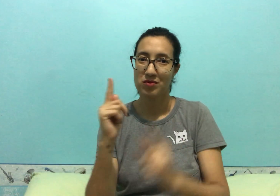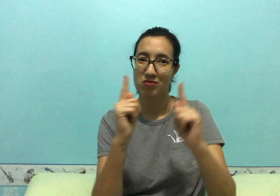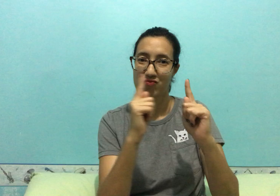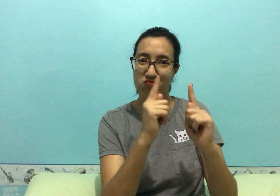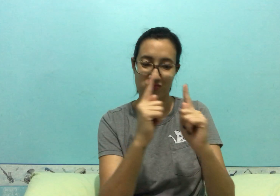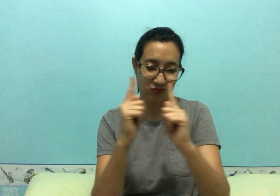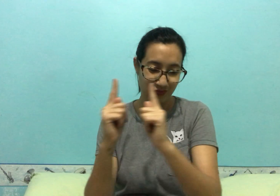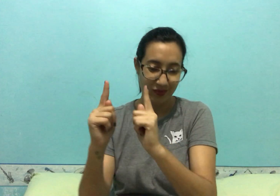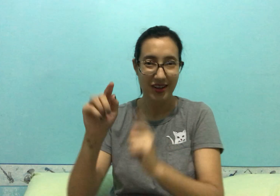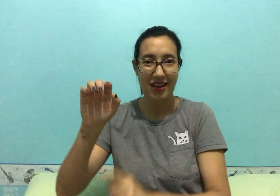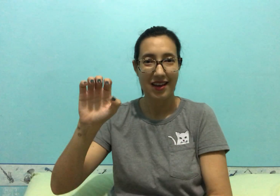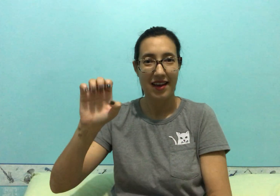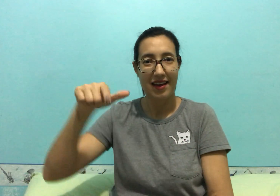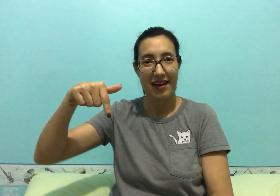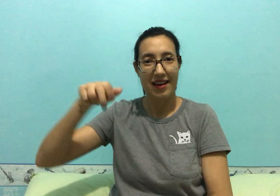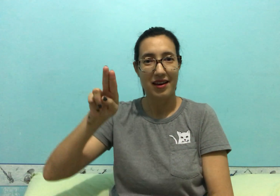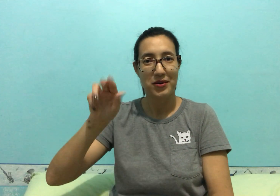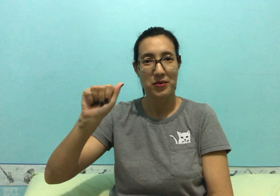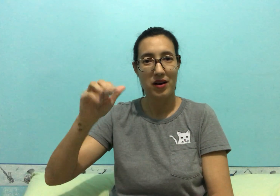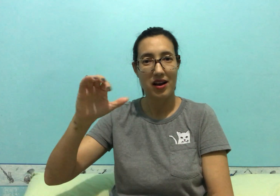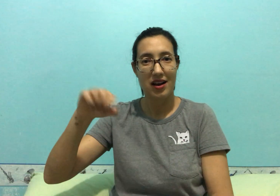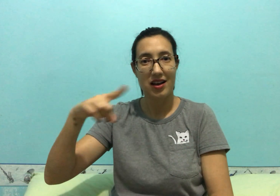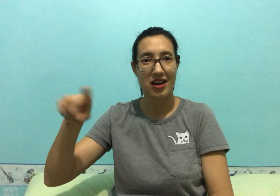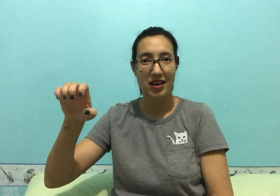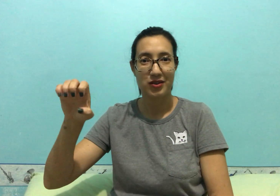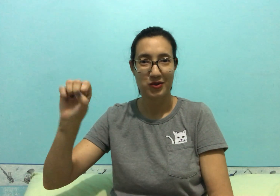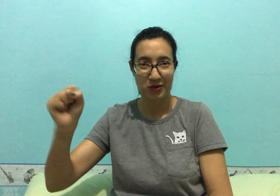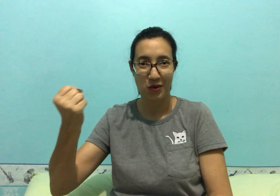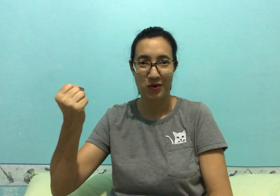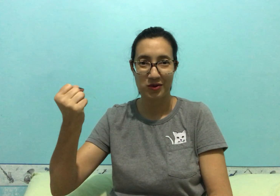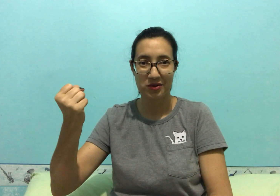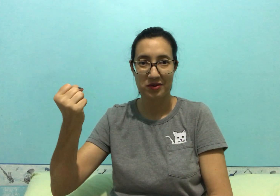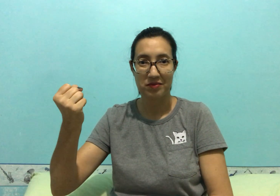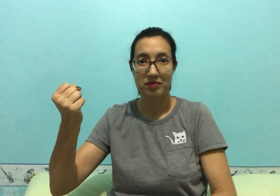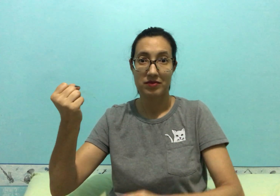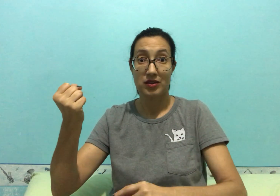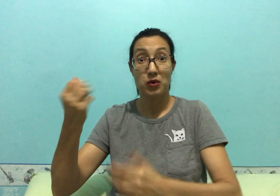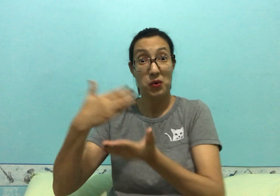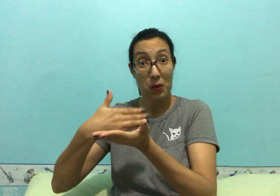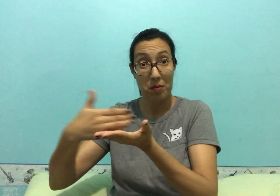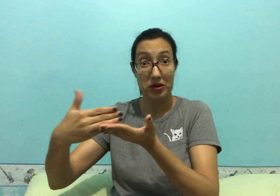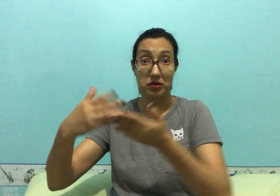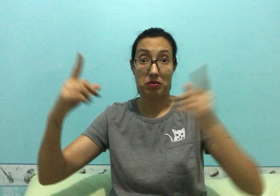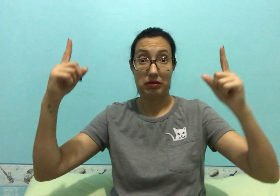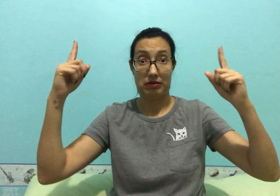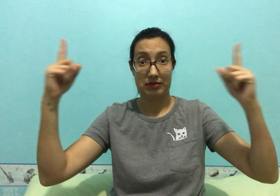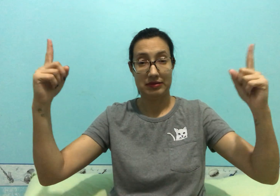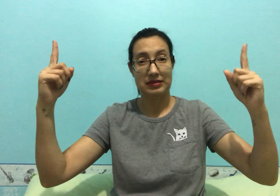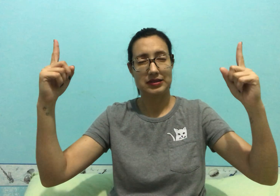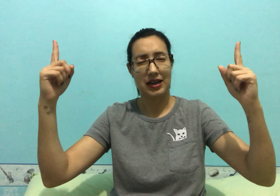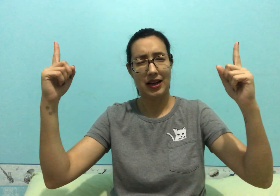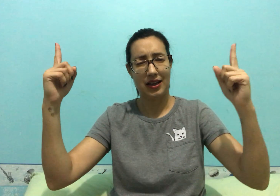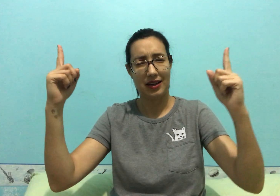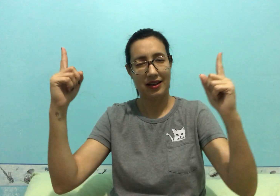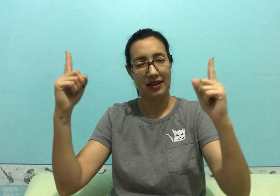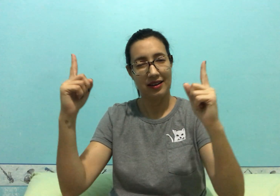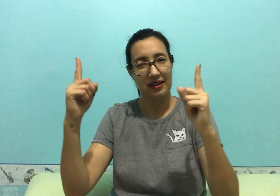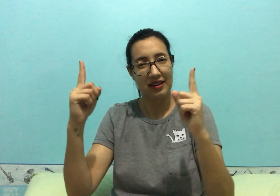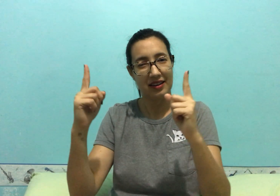parciais mais simples. Então, vejam que nós partimos de equações mais complexas, com mais portas lógicas, né? Para equações